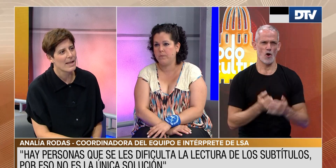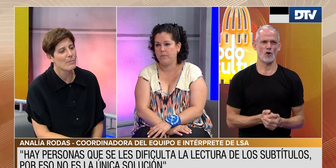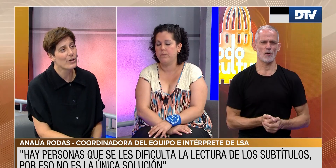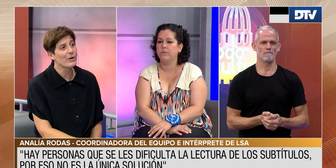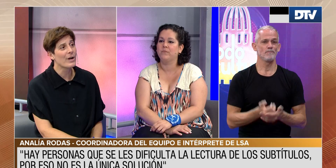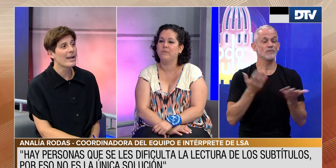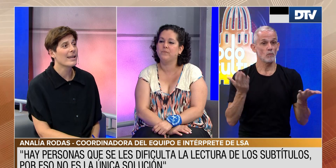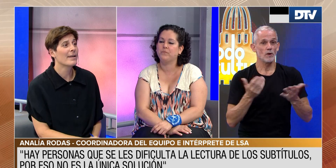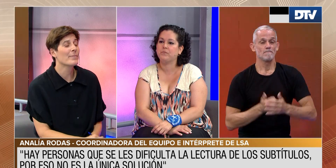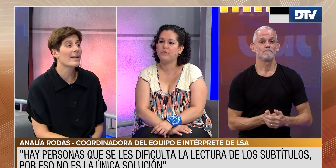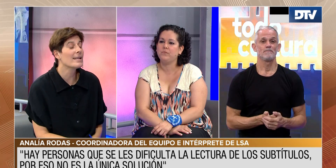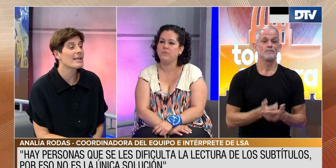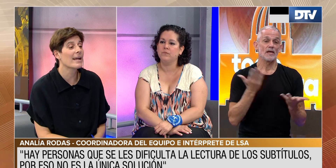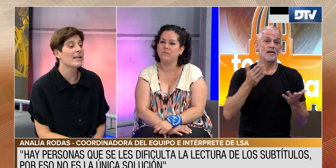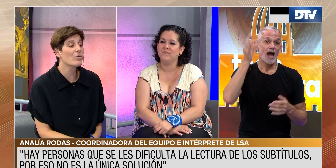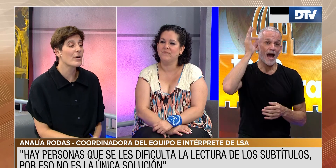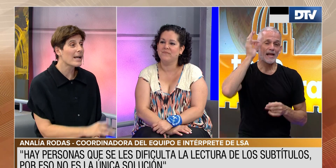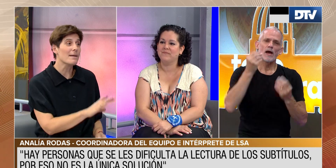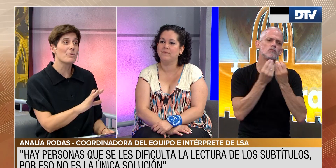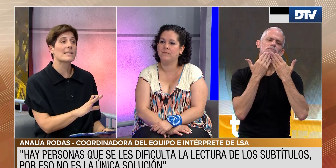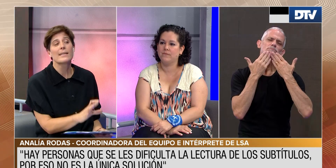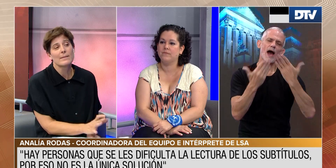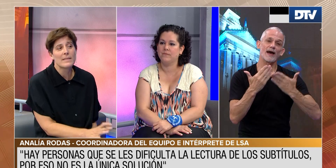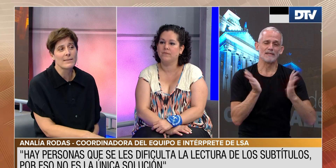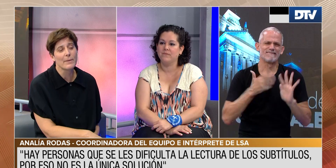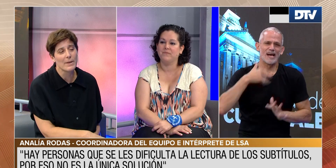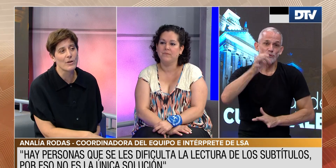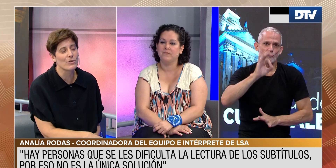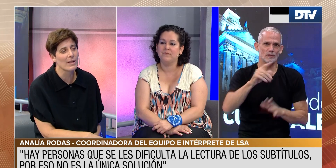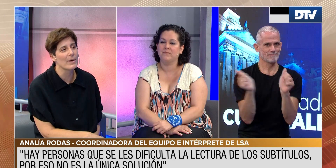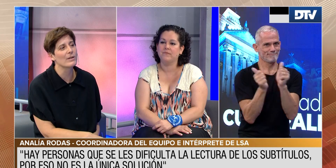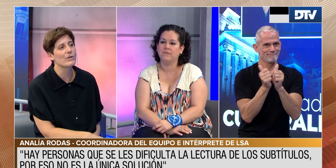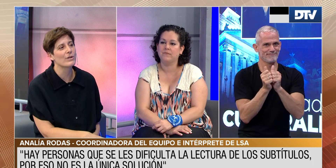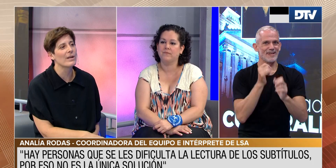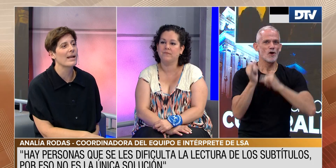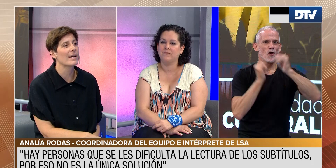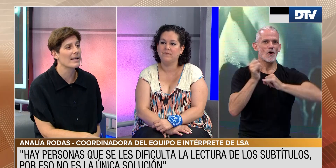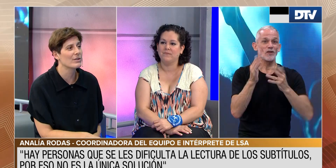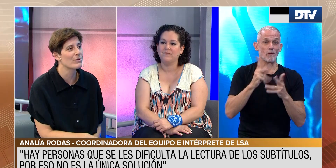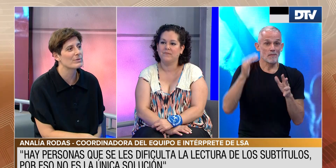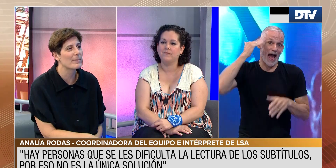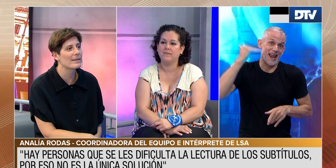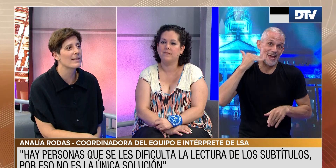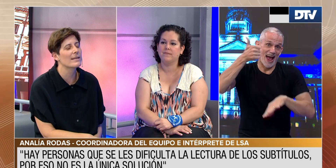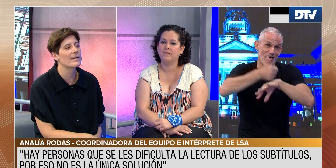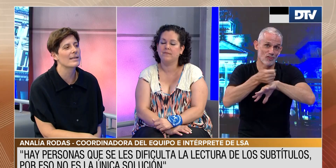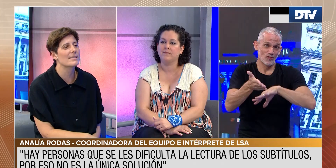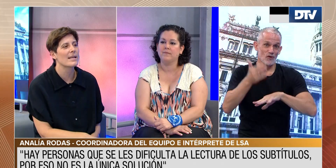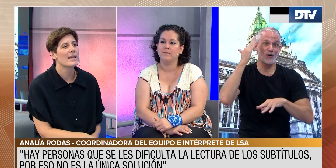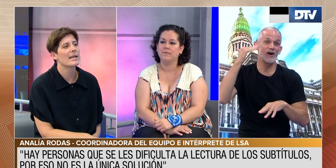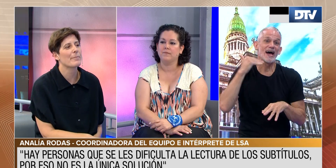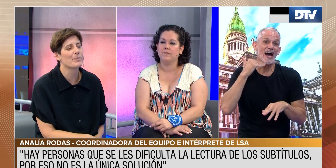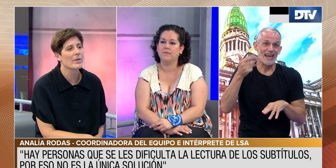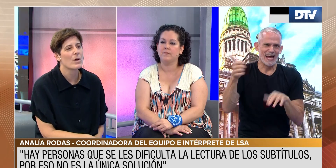posible. Bueno, Analia, te agradezco ahora porque sé que viniste también, nos contabas, con Alejandro, justamente, que